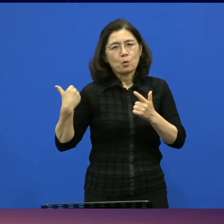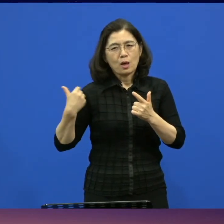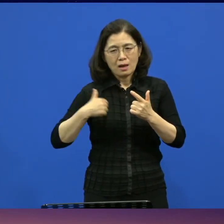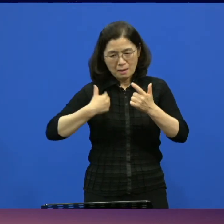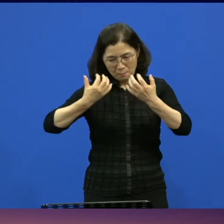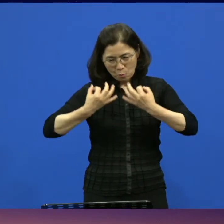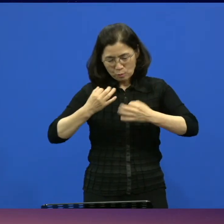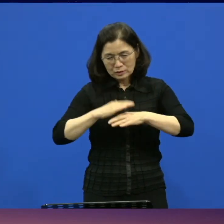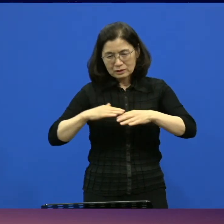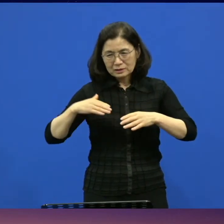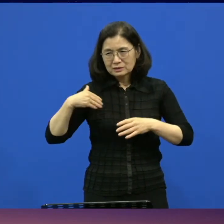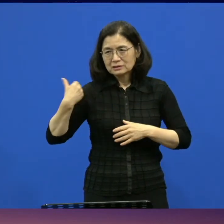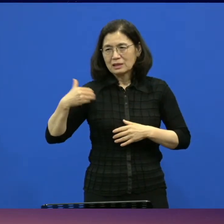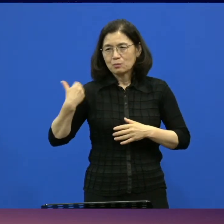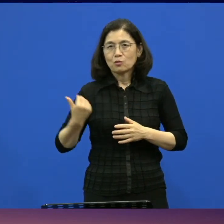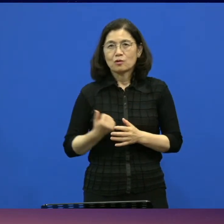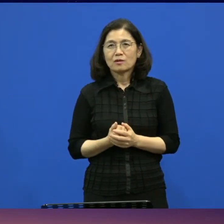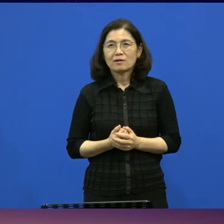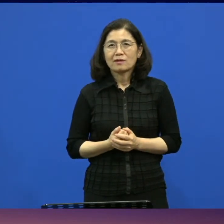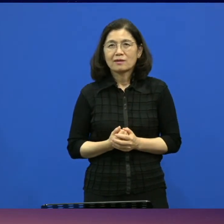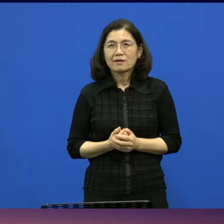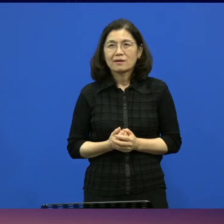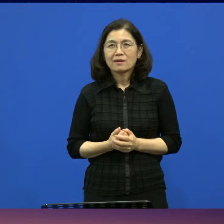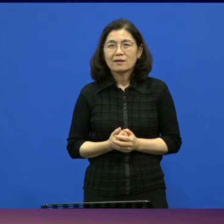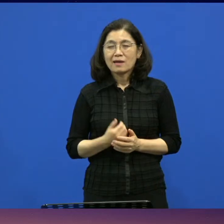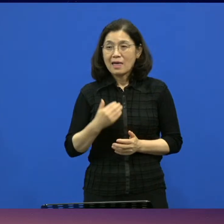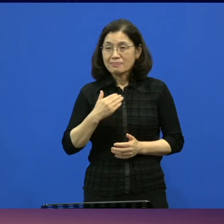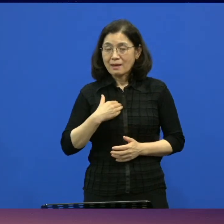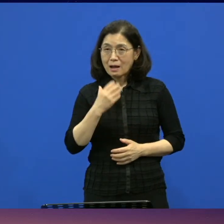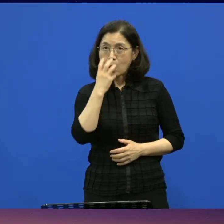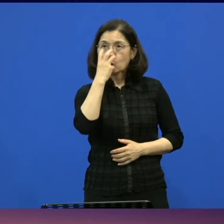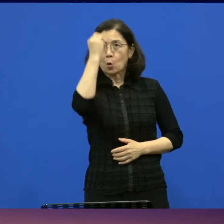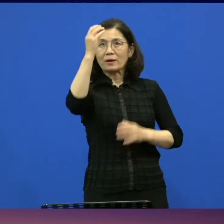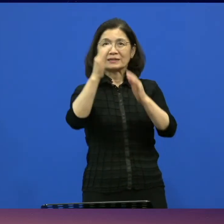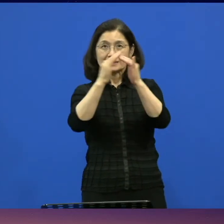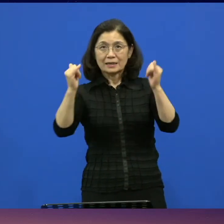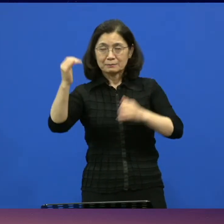이게 깨달아지는 분은 어마어마한 은혜가 임한 거예요.